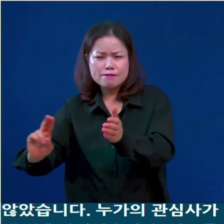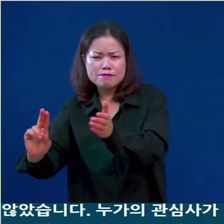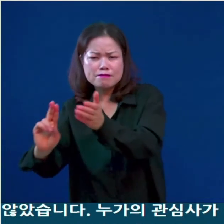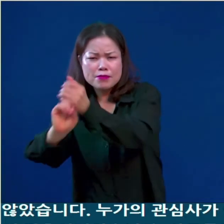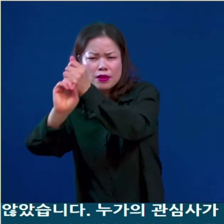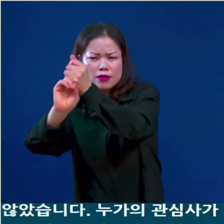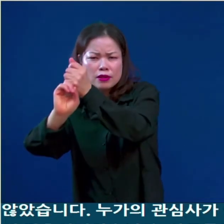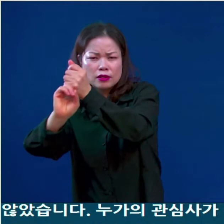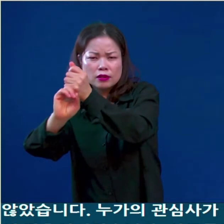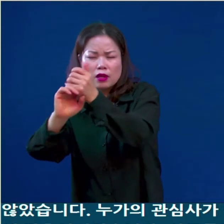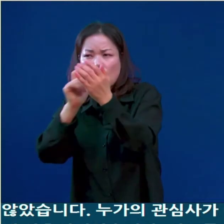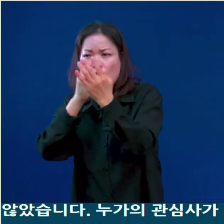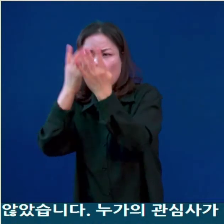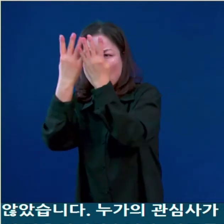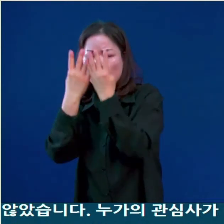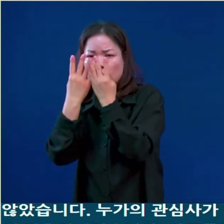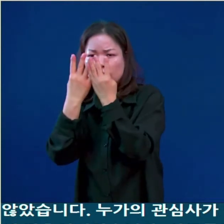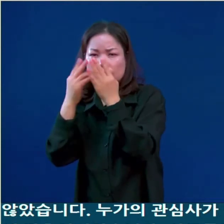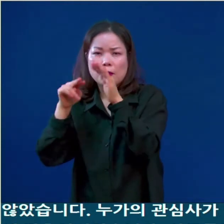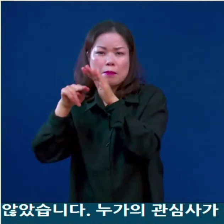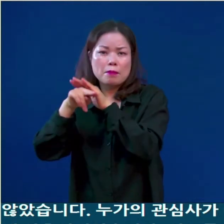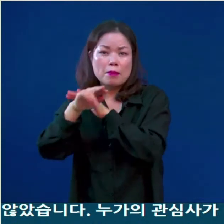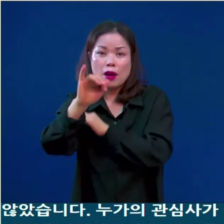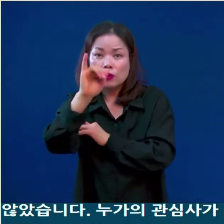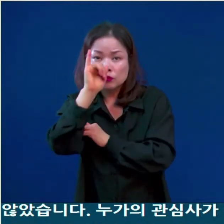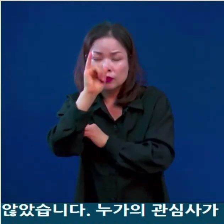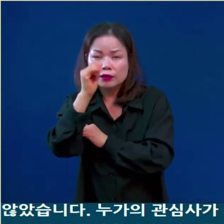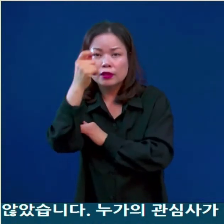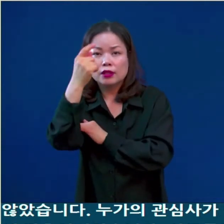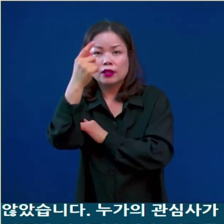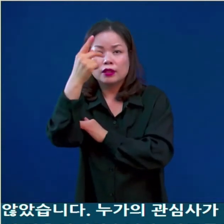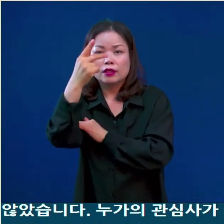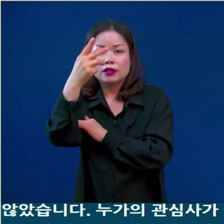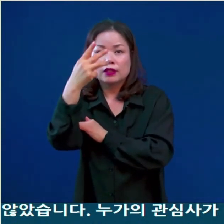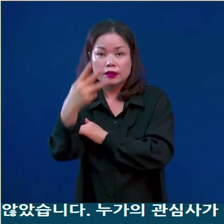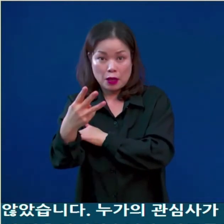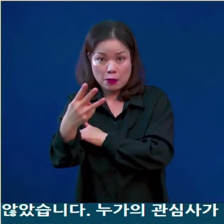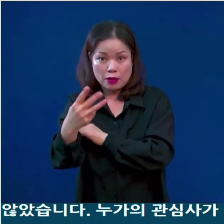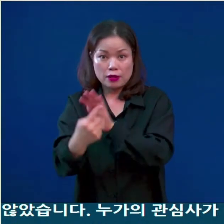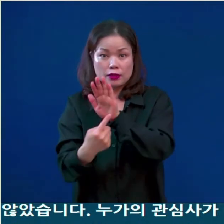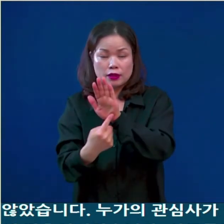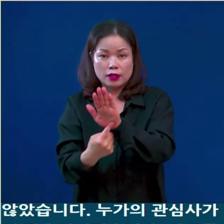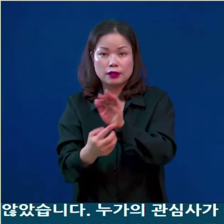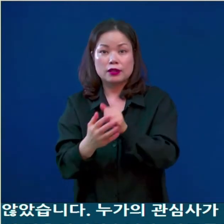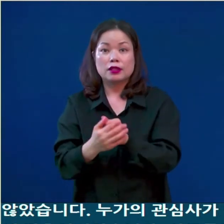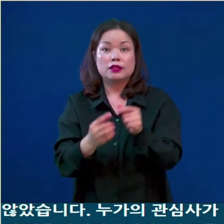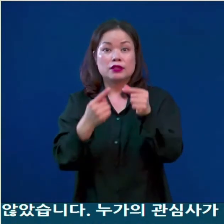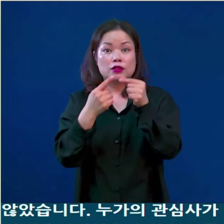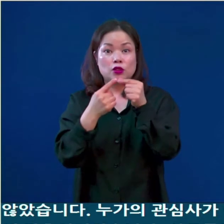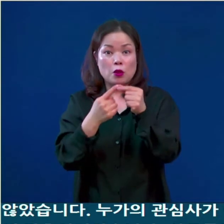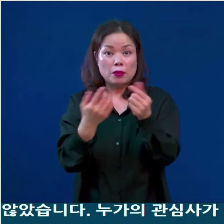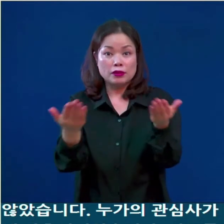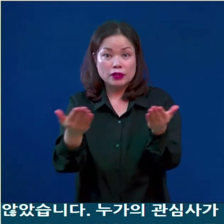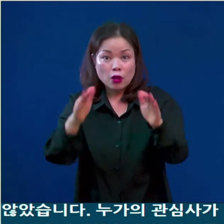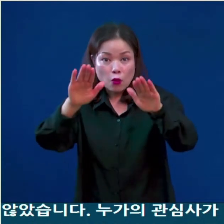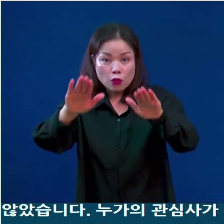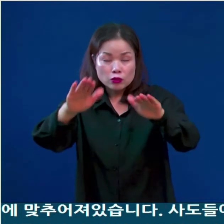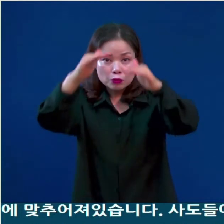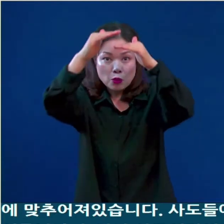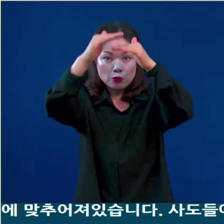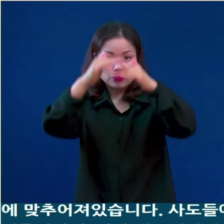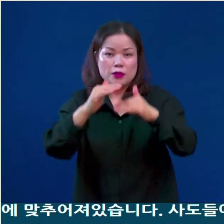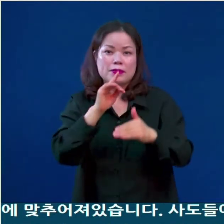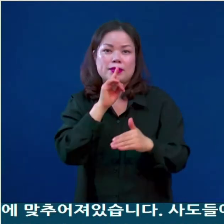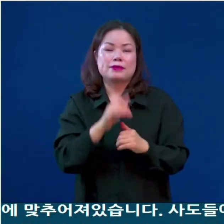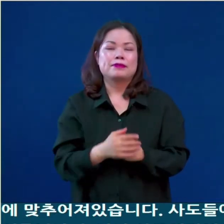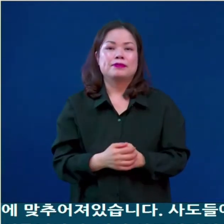기적으로 옥에서 풀려난 사건을 3번에 걸쳐서 기록을 합니다. 그 첫 번째 사건이 바로 오늘 본문의